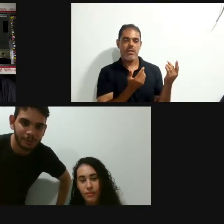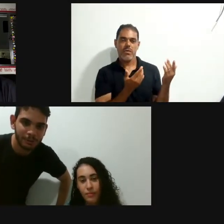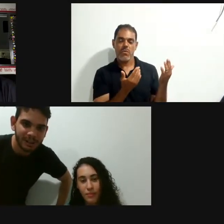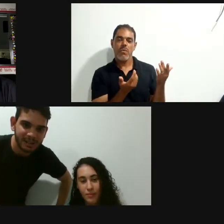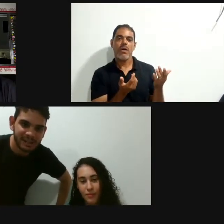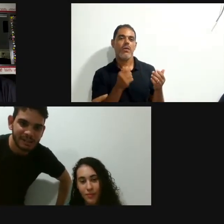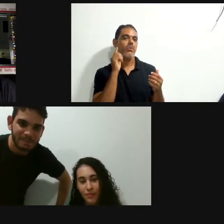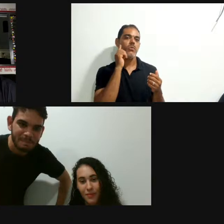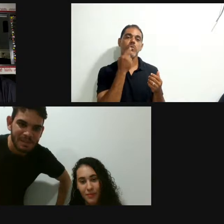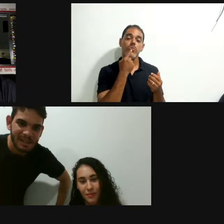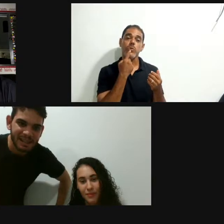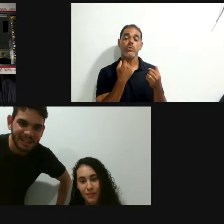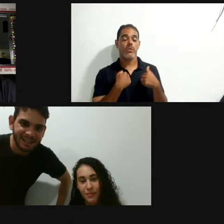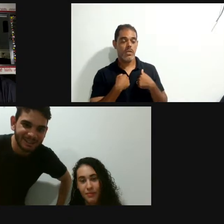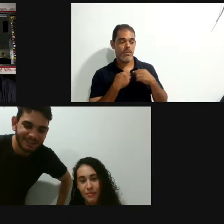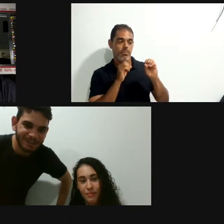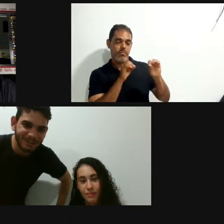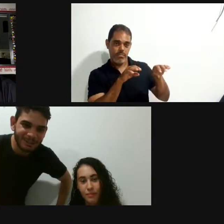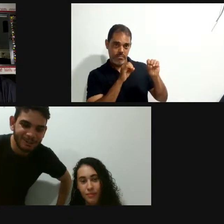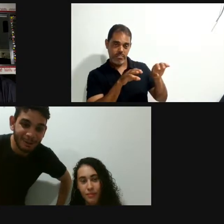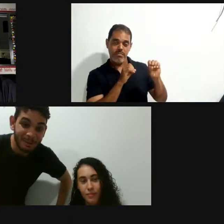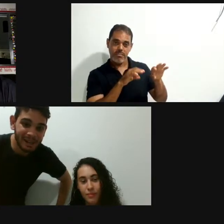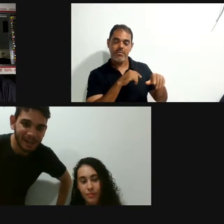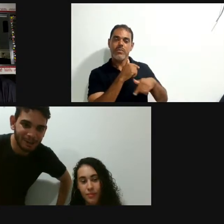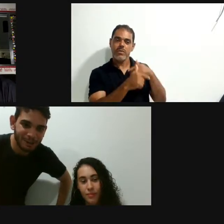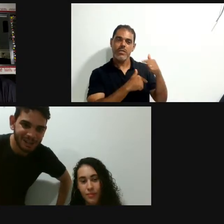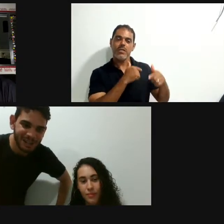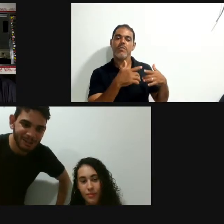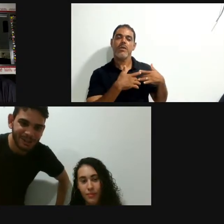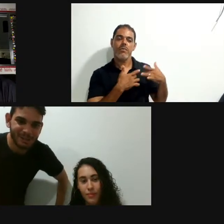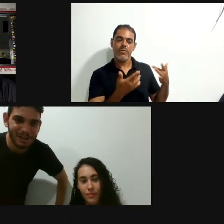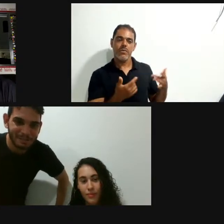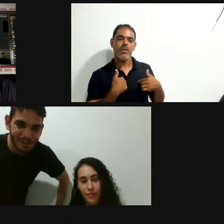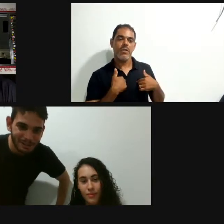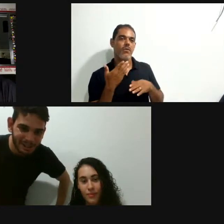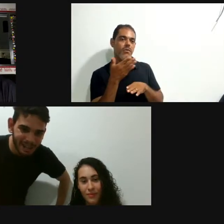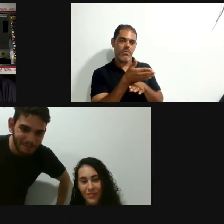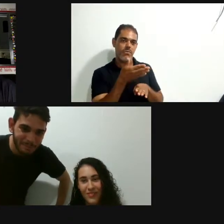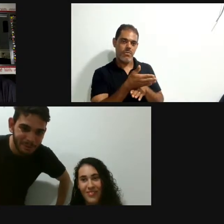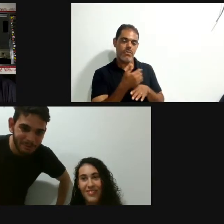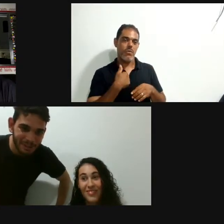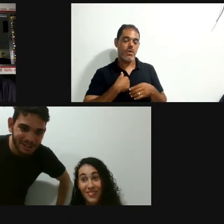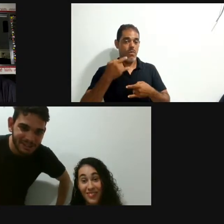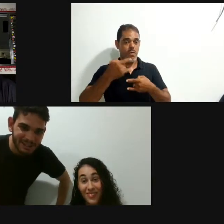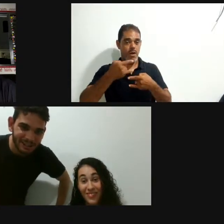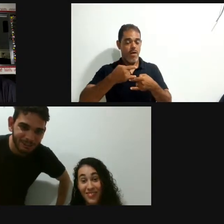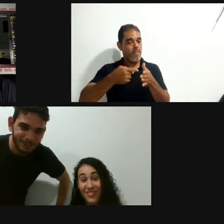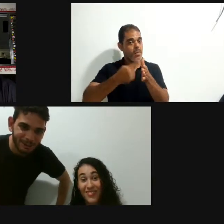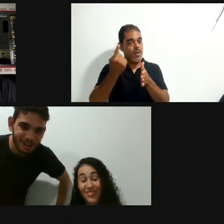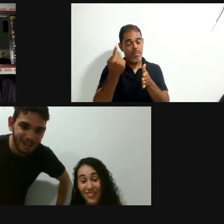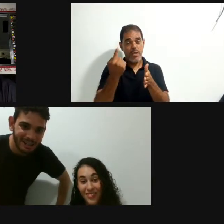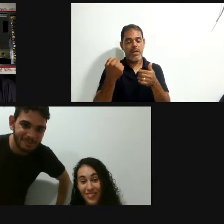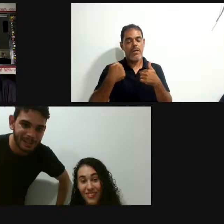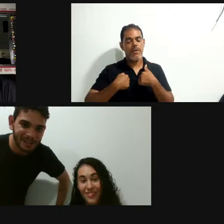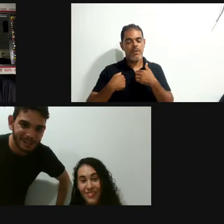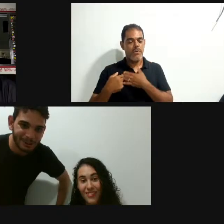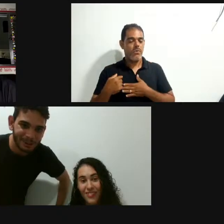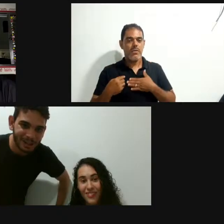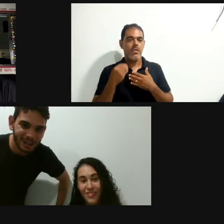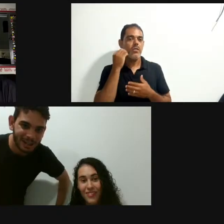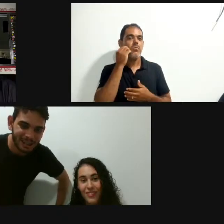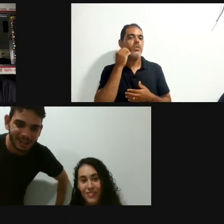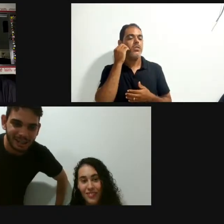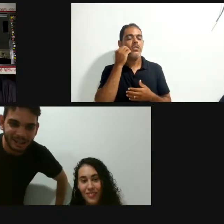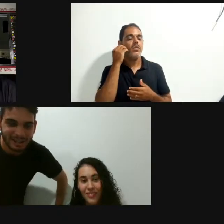pessoas surdas. Então, foi bem legal. Eu nunca tinha participado de uma live, primeira vez. Então, foi uma experiência